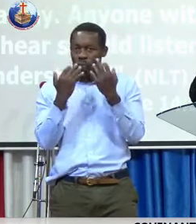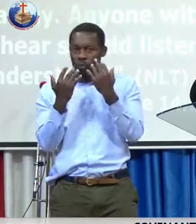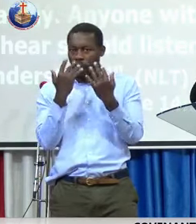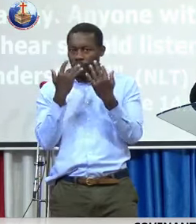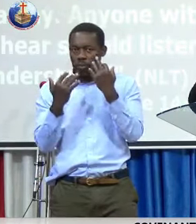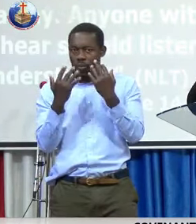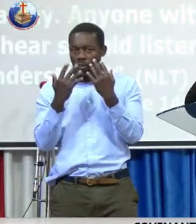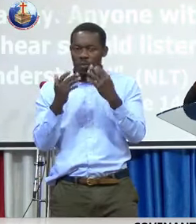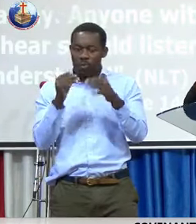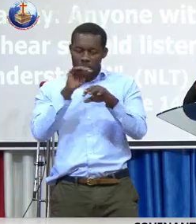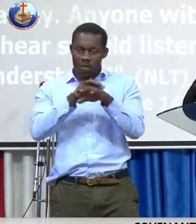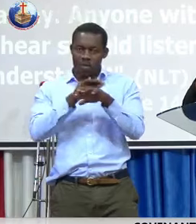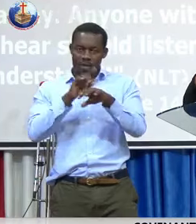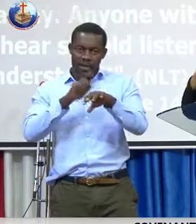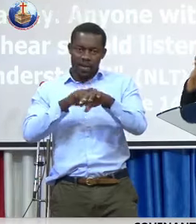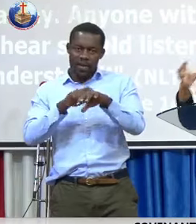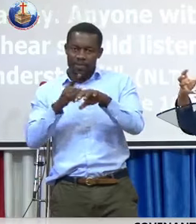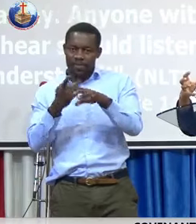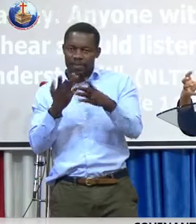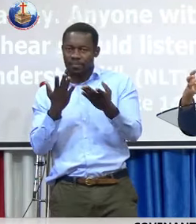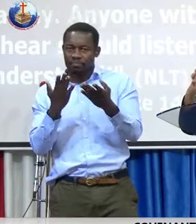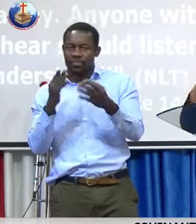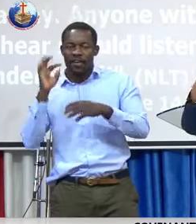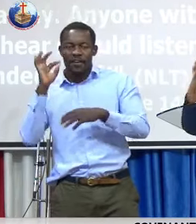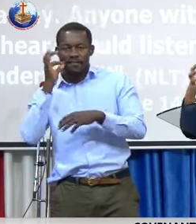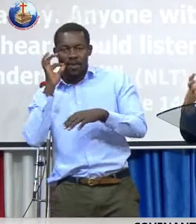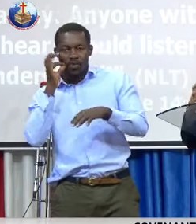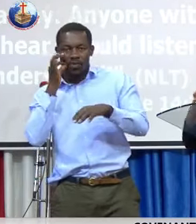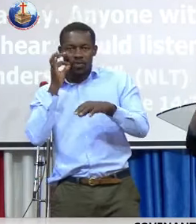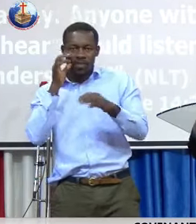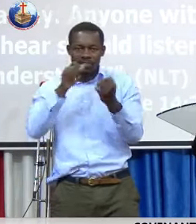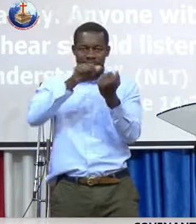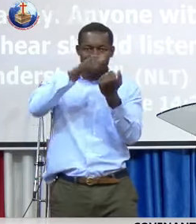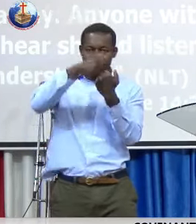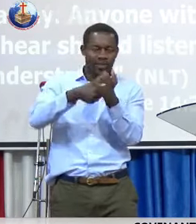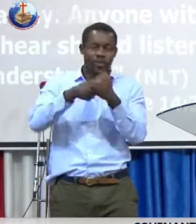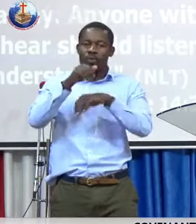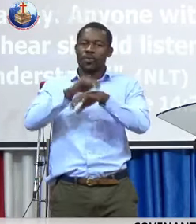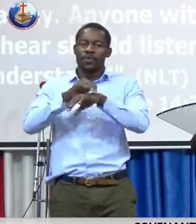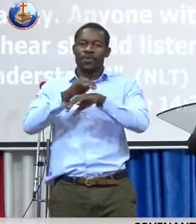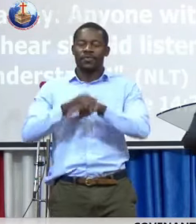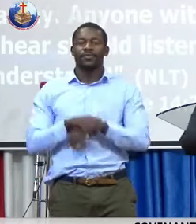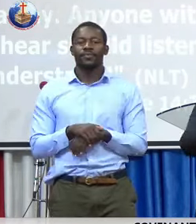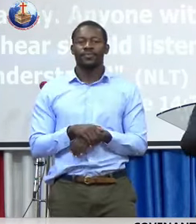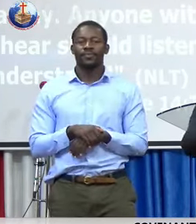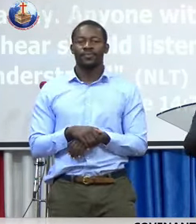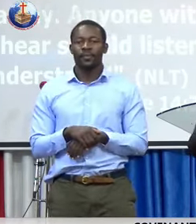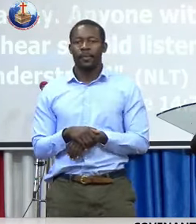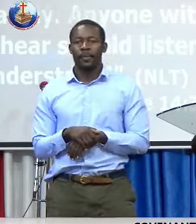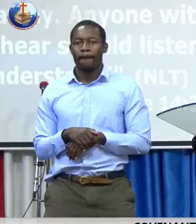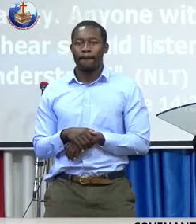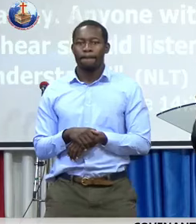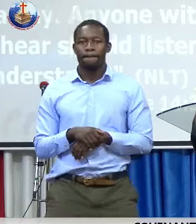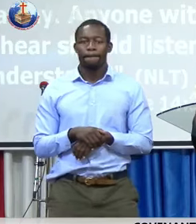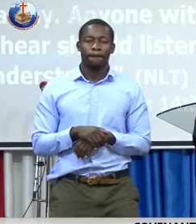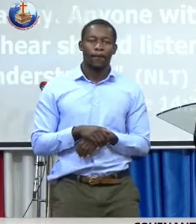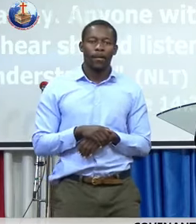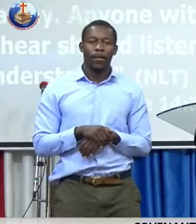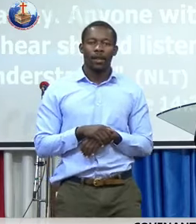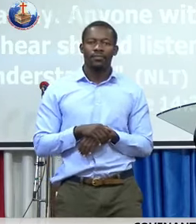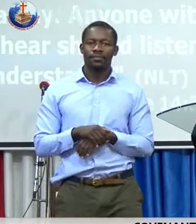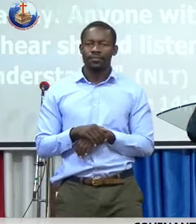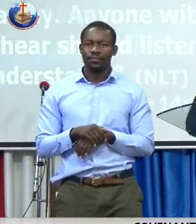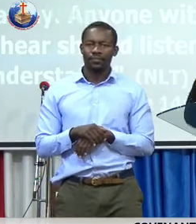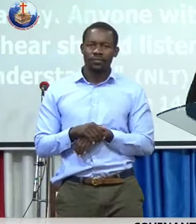ikikuja kutoka, it is a good yield. Inakuwa tunda nzuri. So when he was